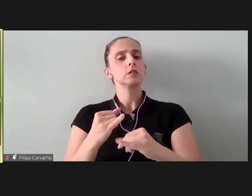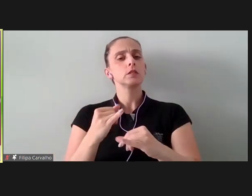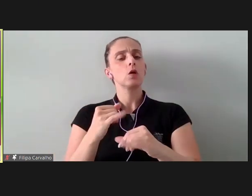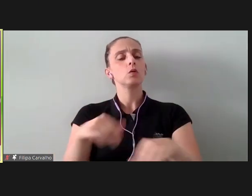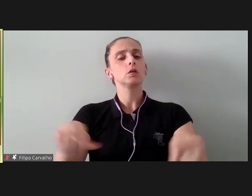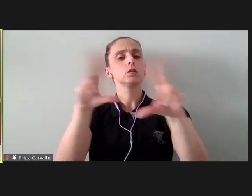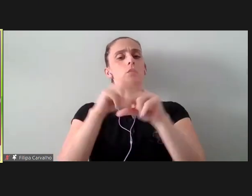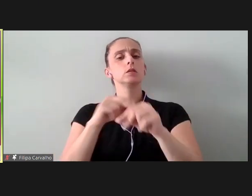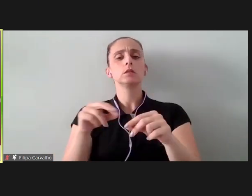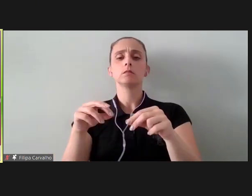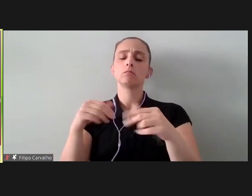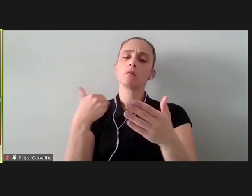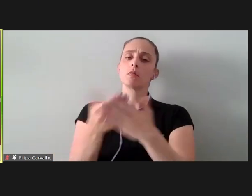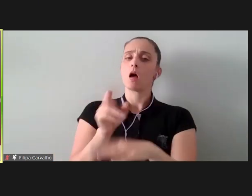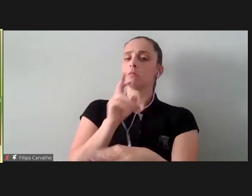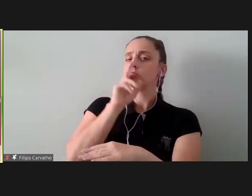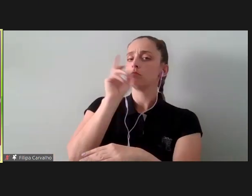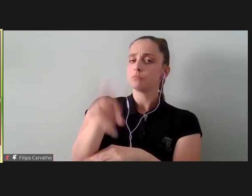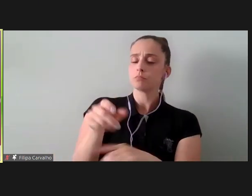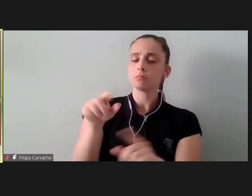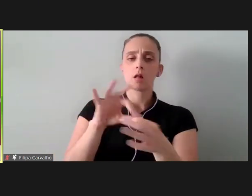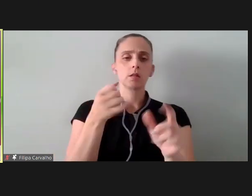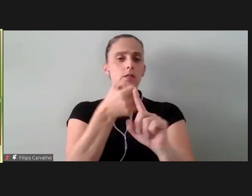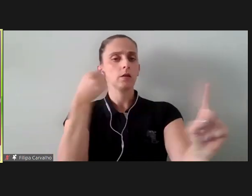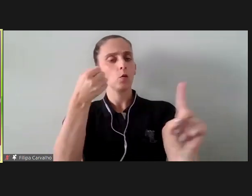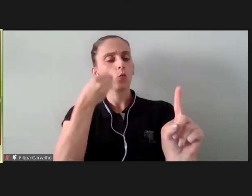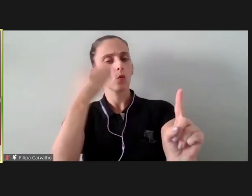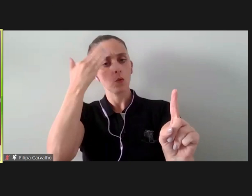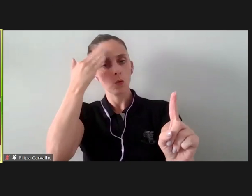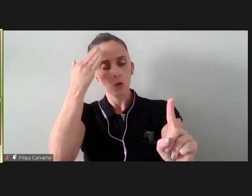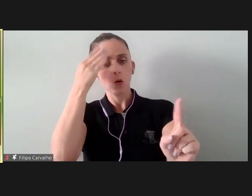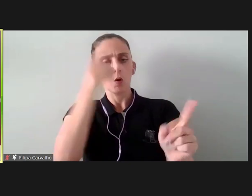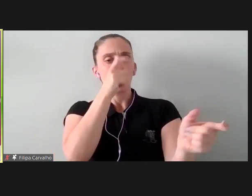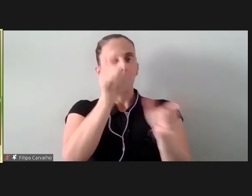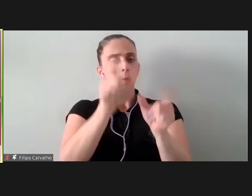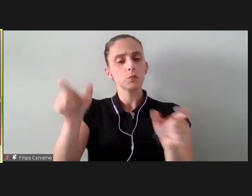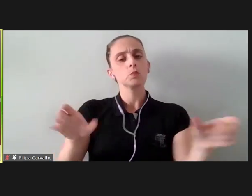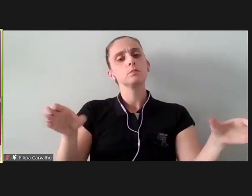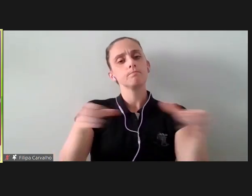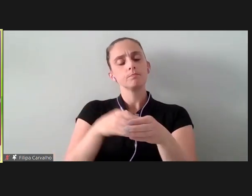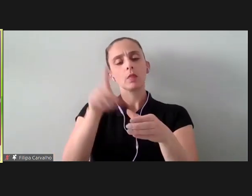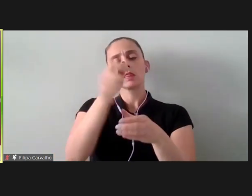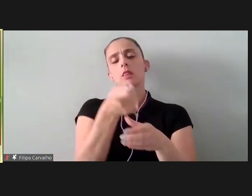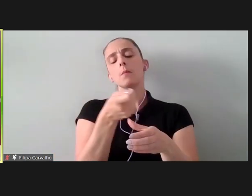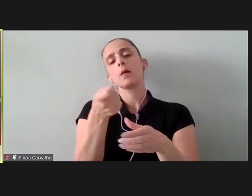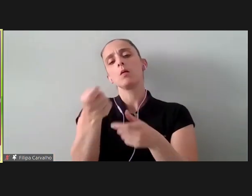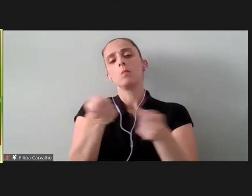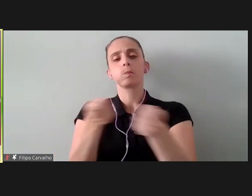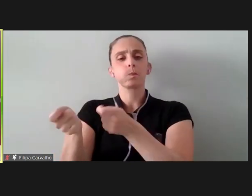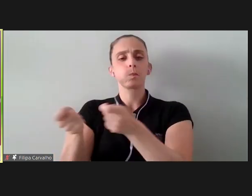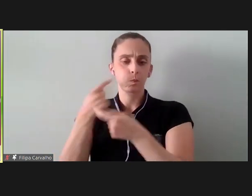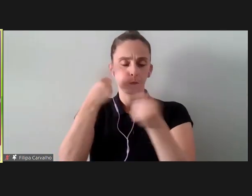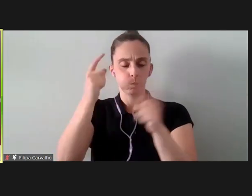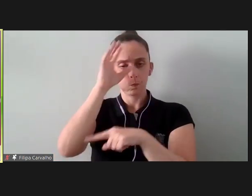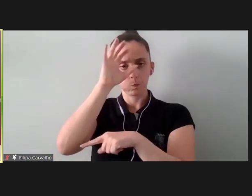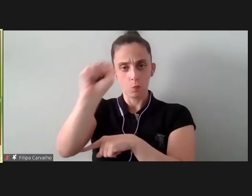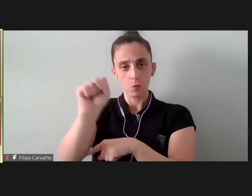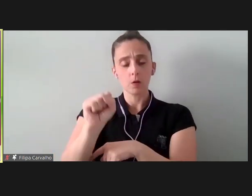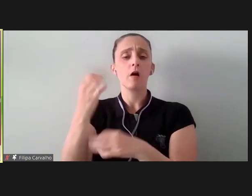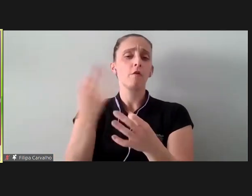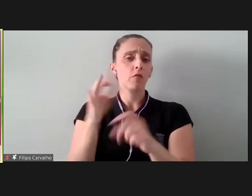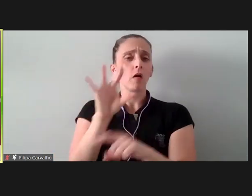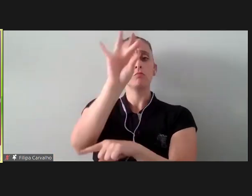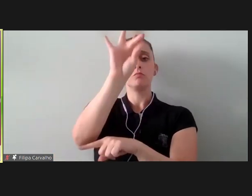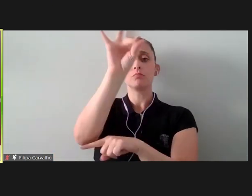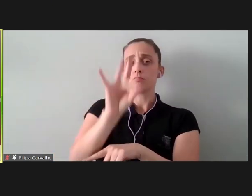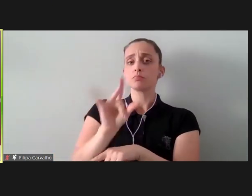resposta aos desafios da capacitação das pessoas, equipas e organizações públicas. A verdade é que em diferentes geografias,